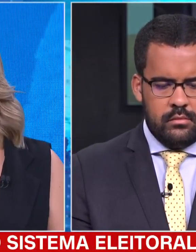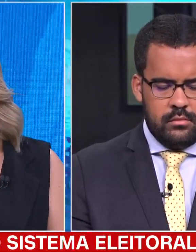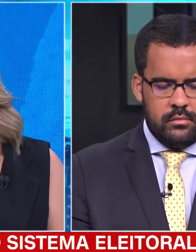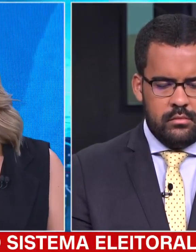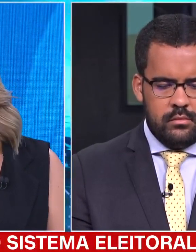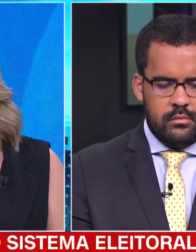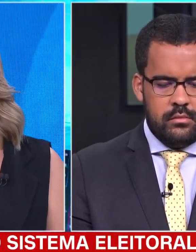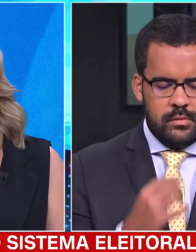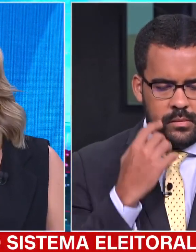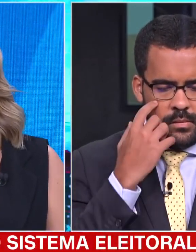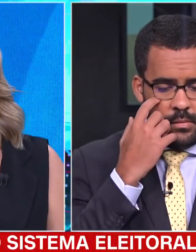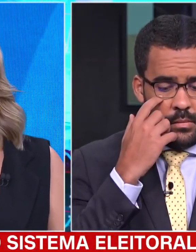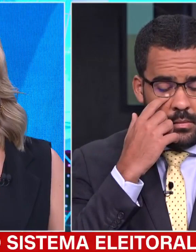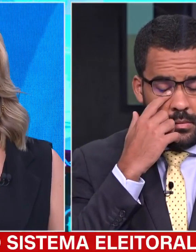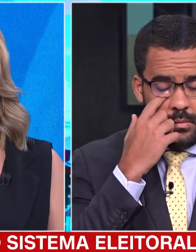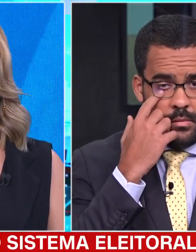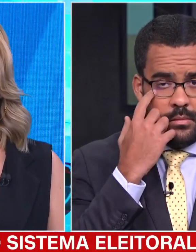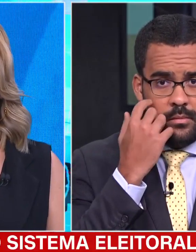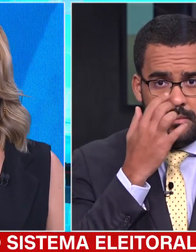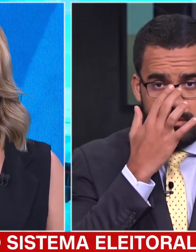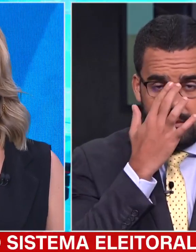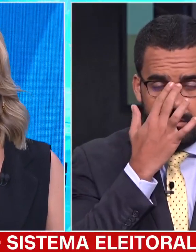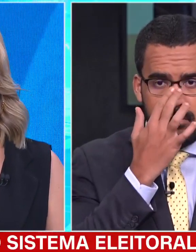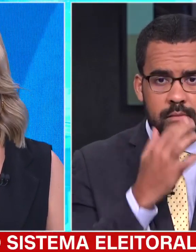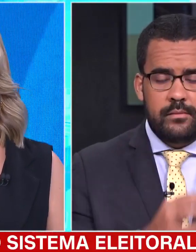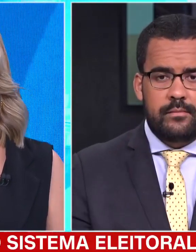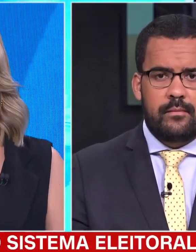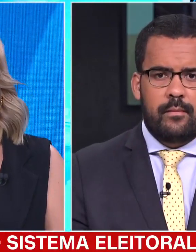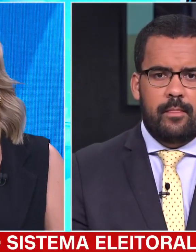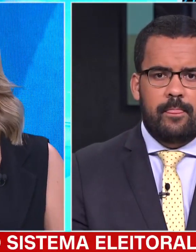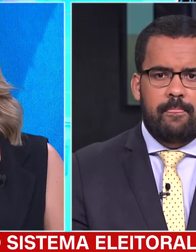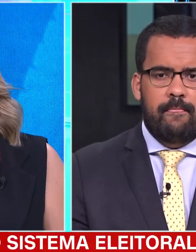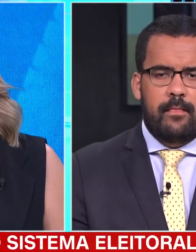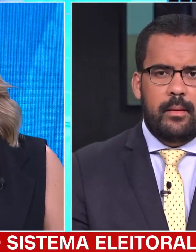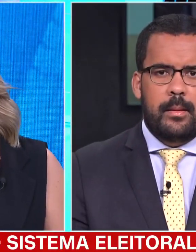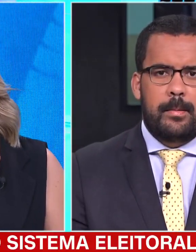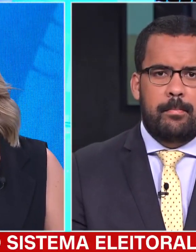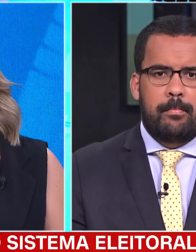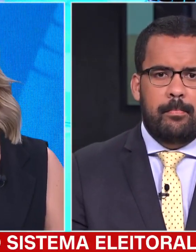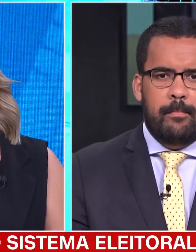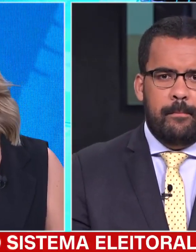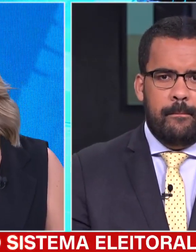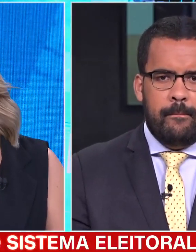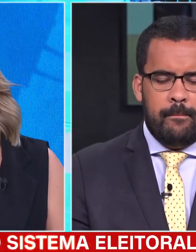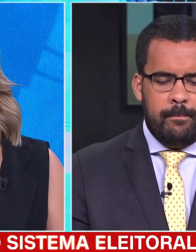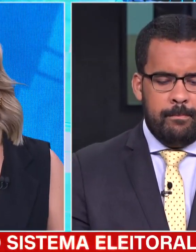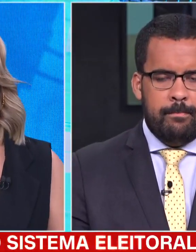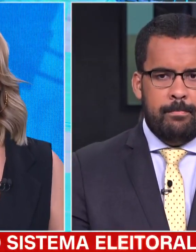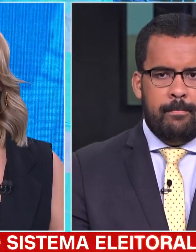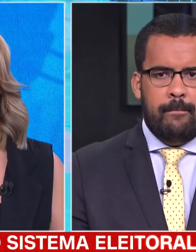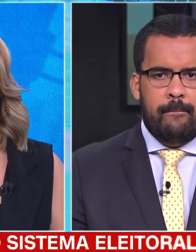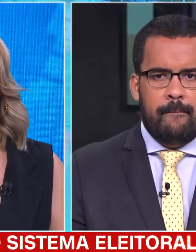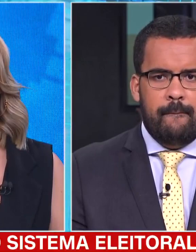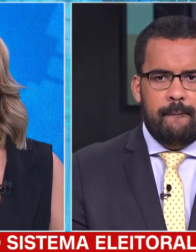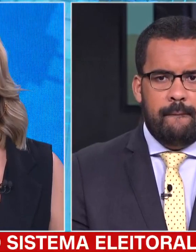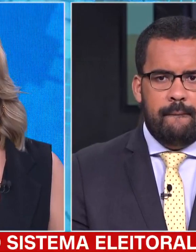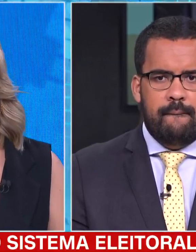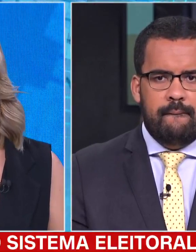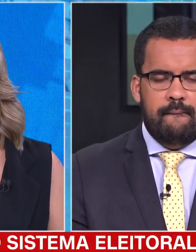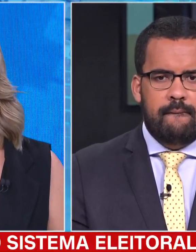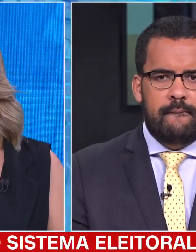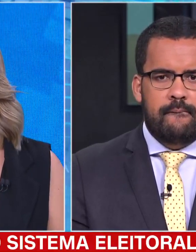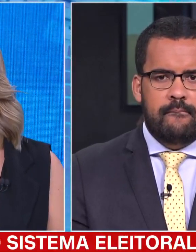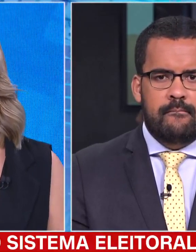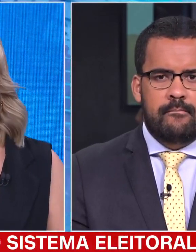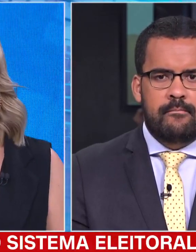21 veja como tema não morre anunciada com a promessa de que seriam apresentadas provas de fraude essa Live escreve o